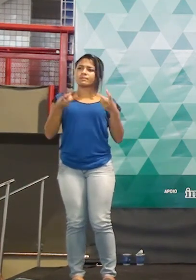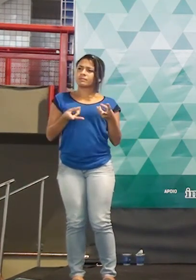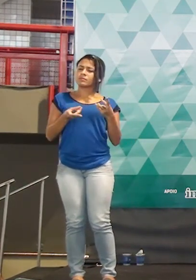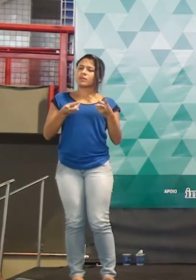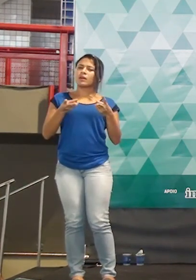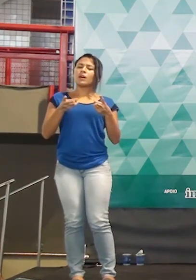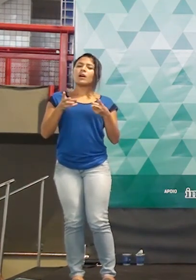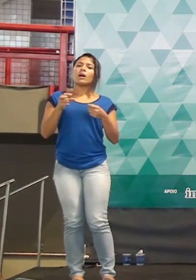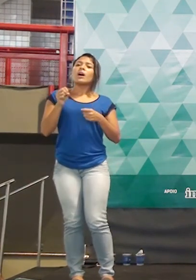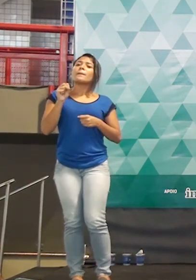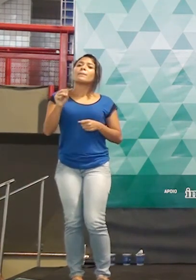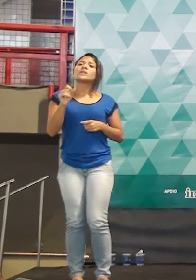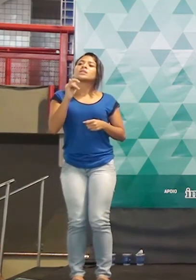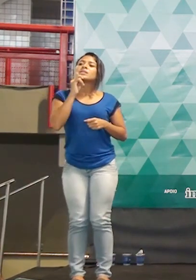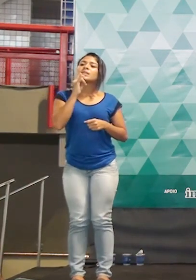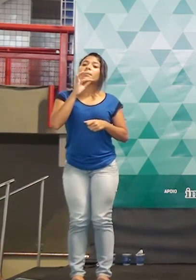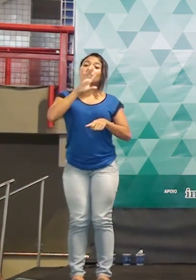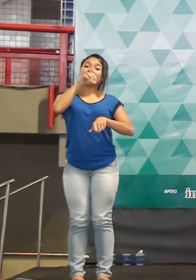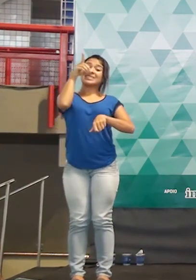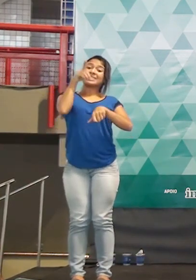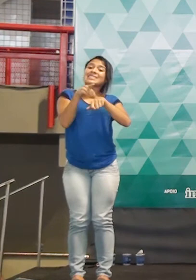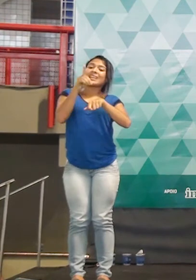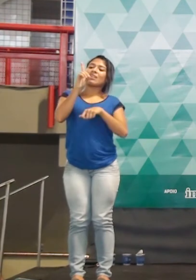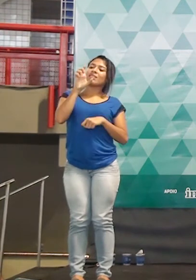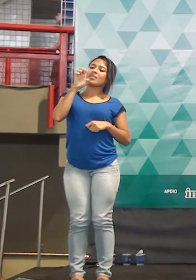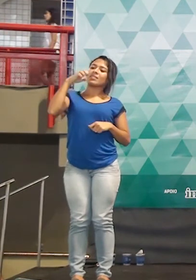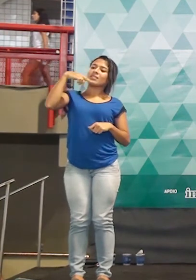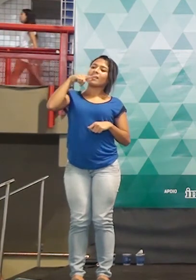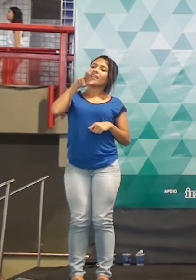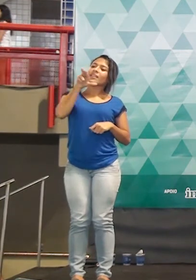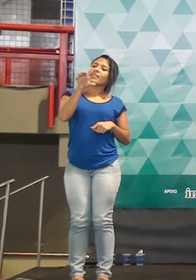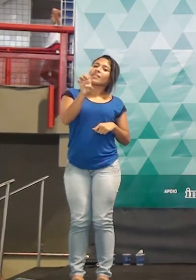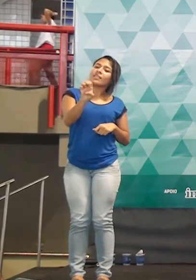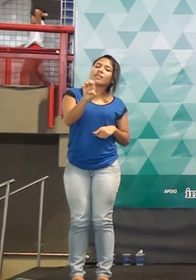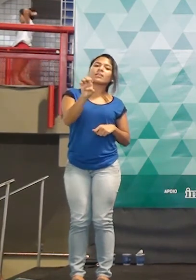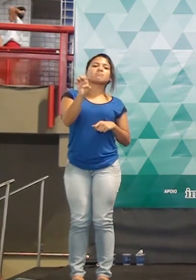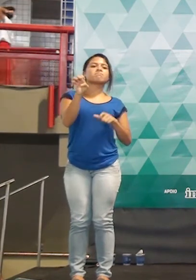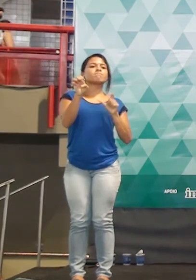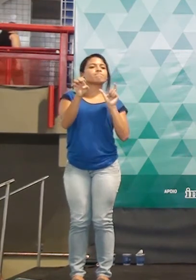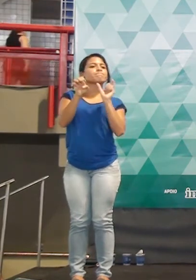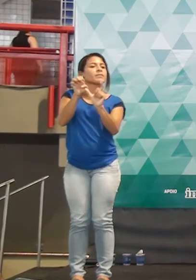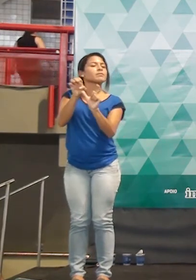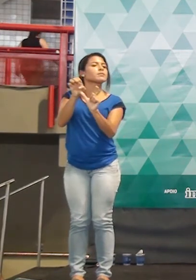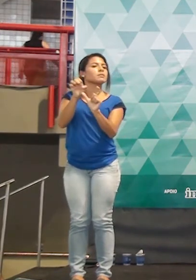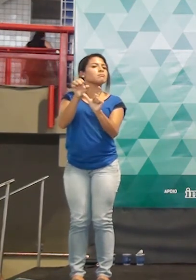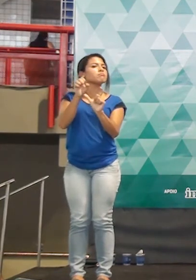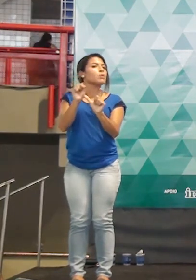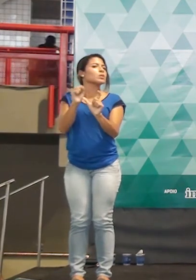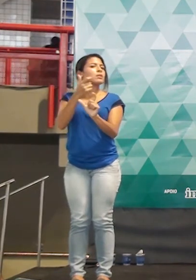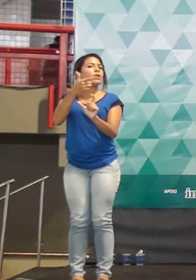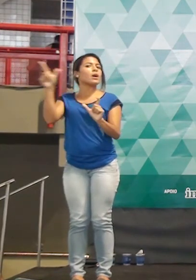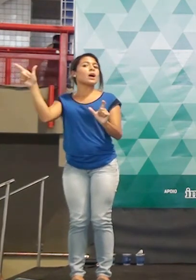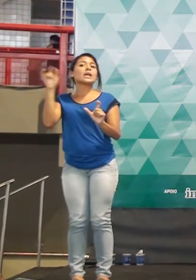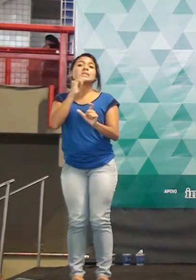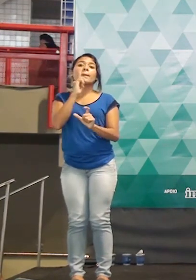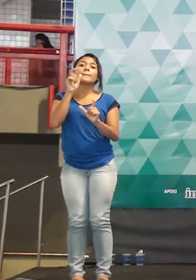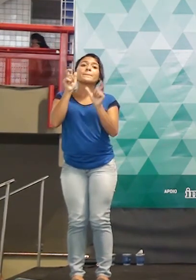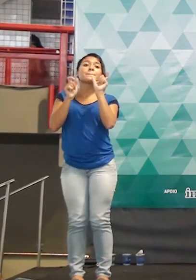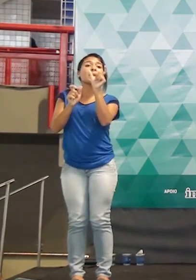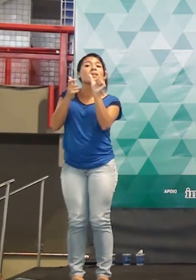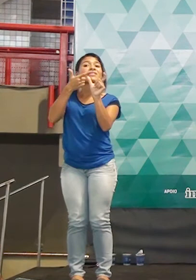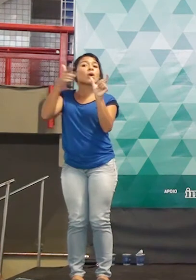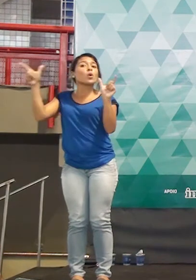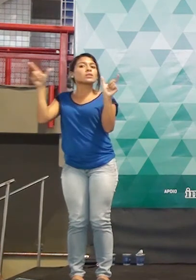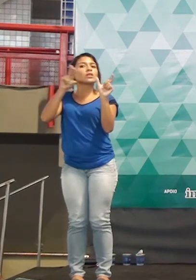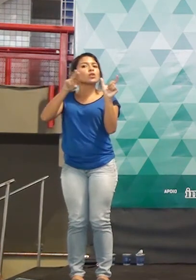não especifique a dengue em si. Ele vai cobrar o nome as arboviroses. Por favor,